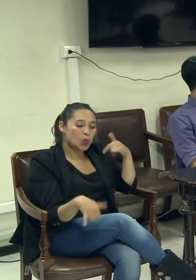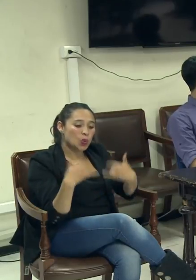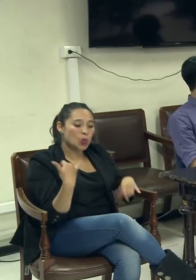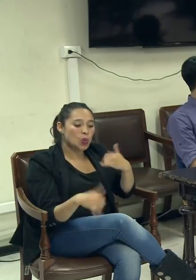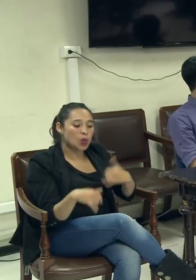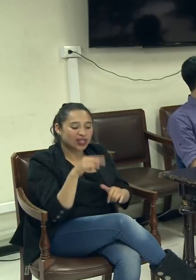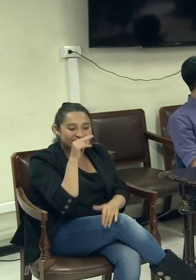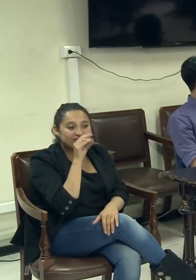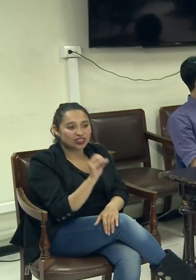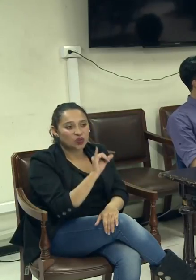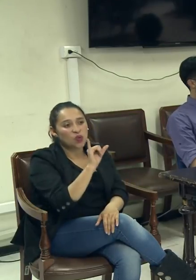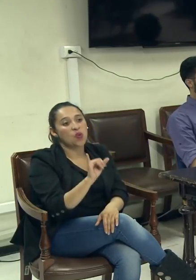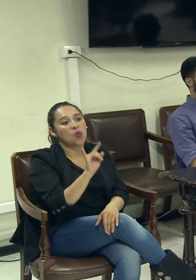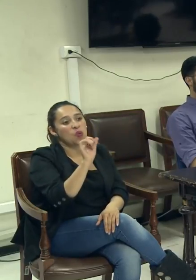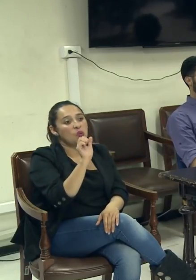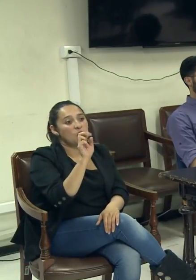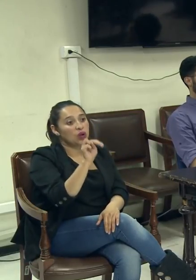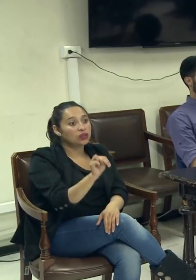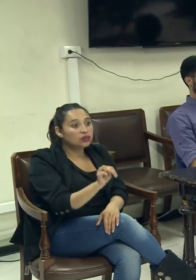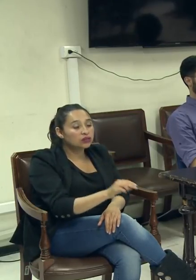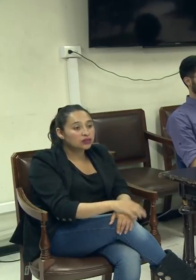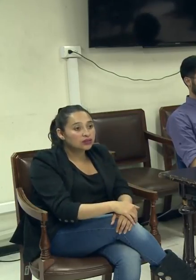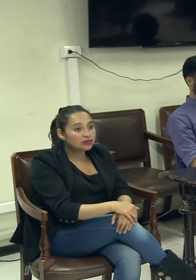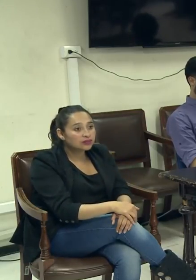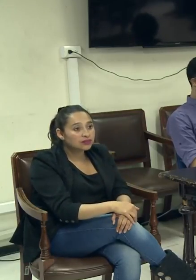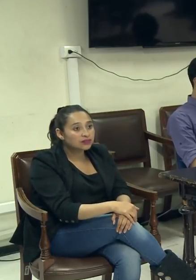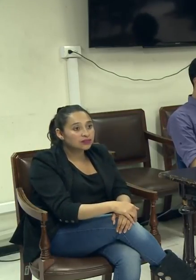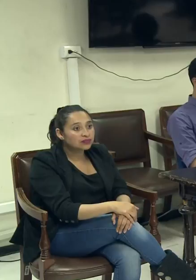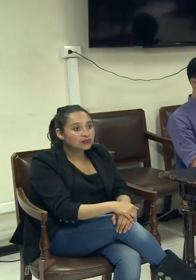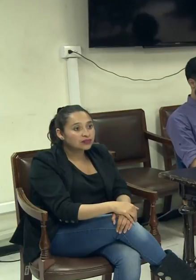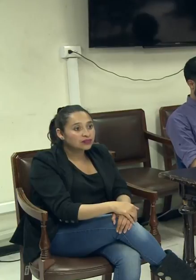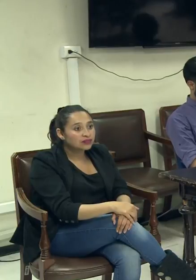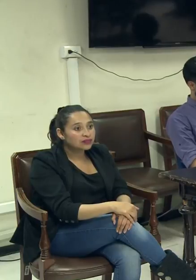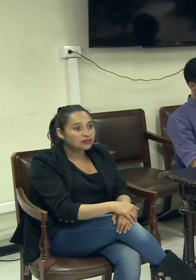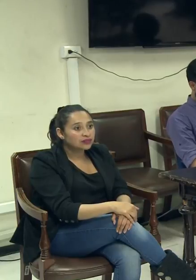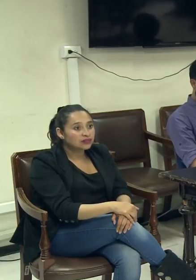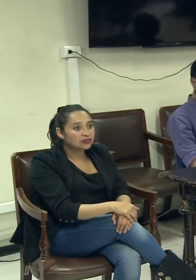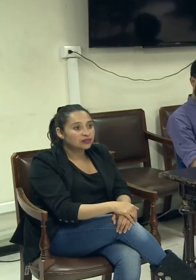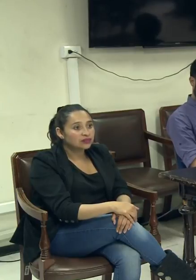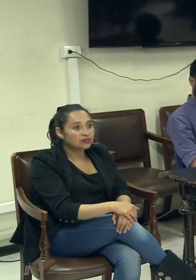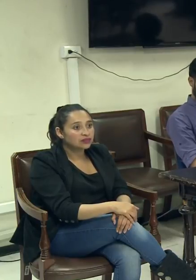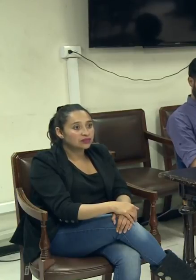Creo que fue muy importante, las maestras y el maestro, eran tres,